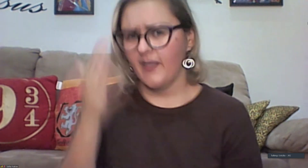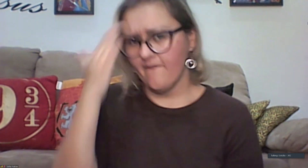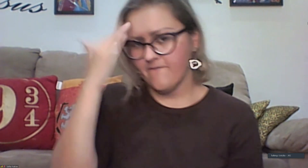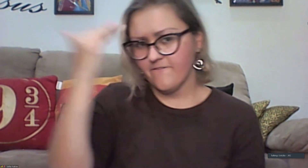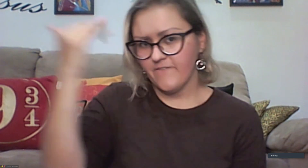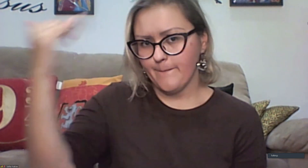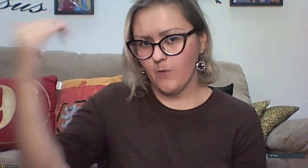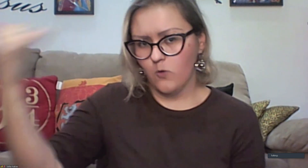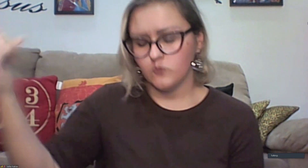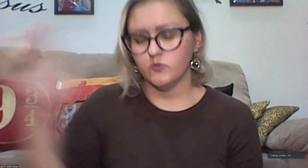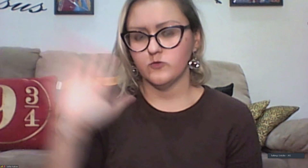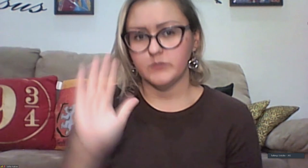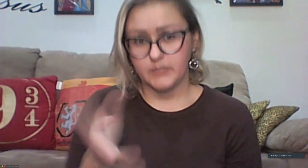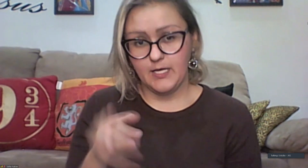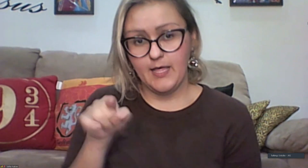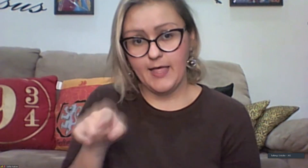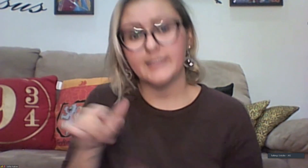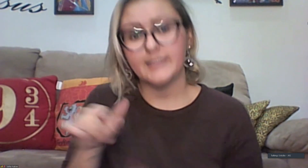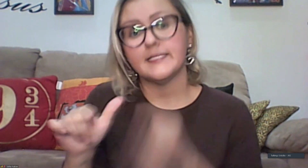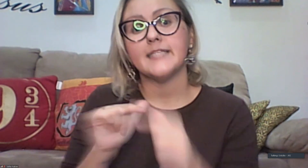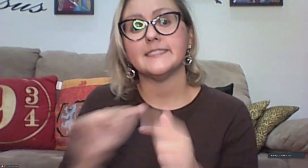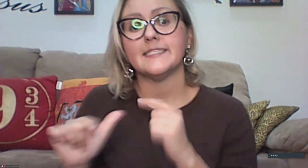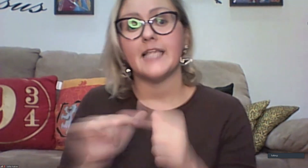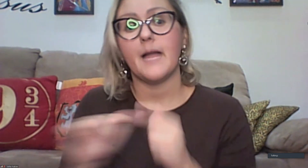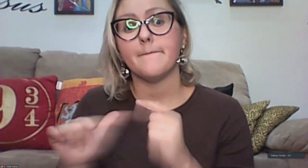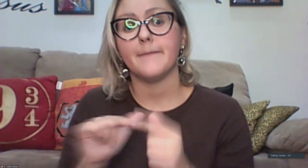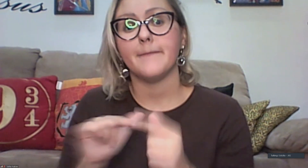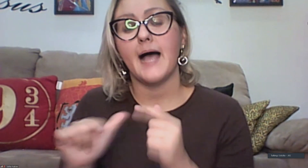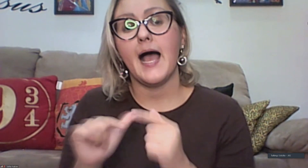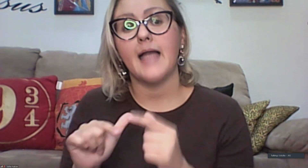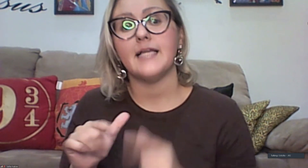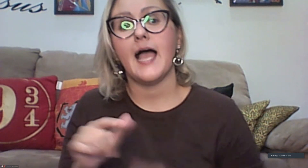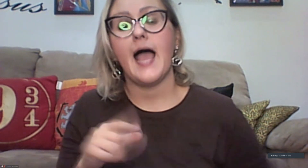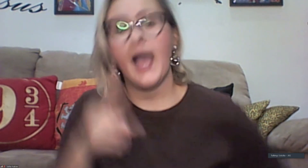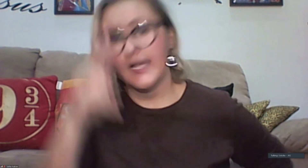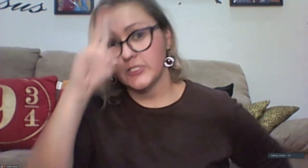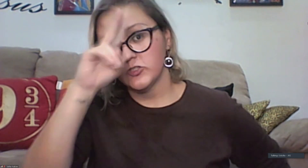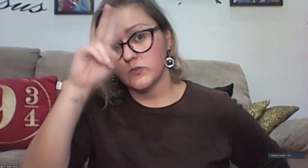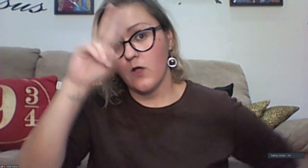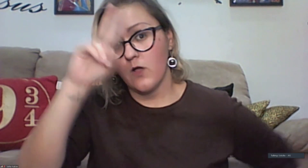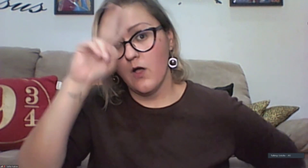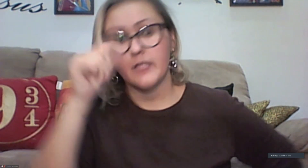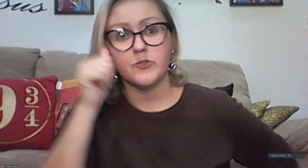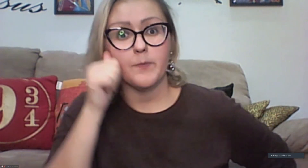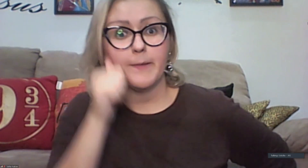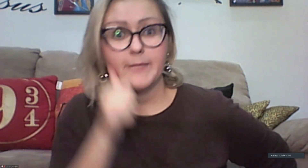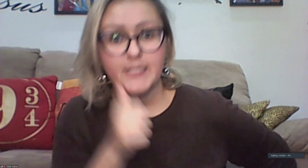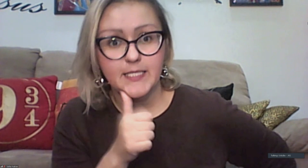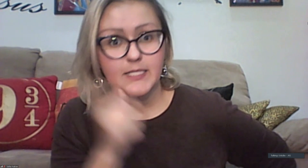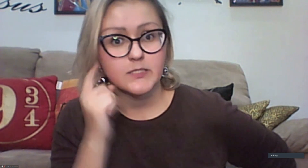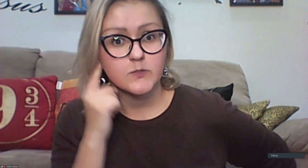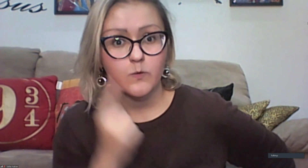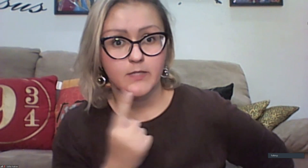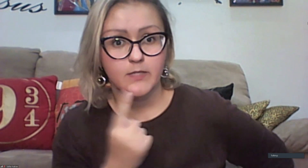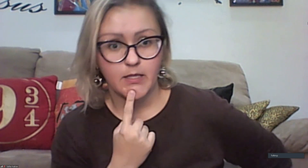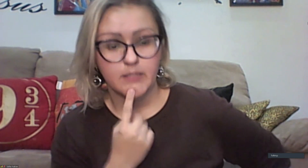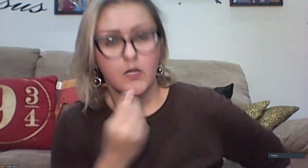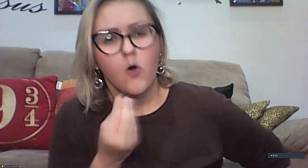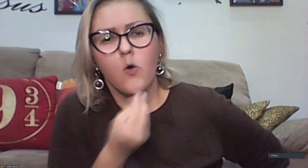famoso. Ele trabalha a questão da história de uma mulher surda, que ela